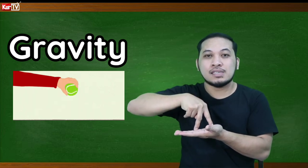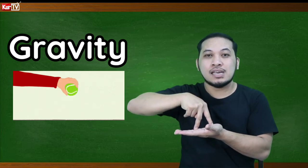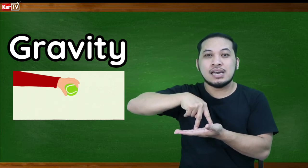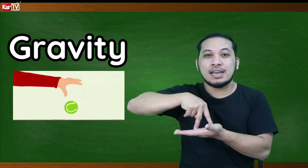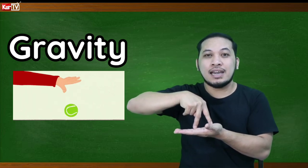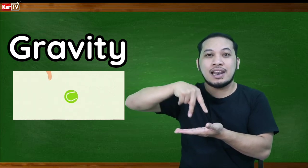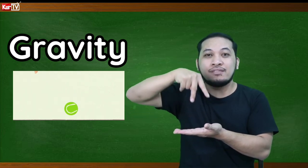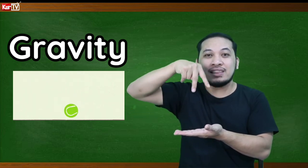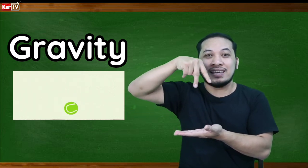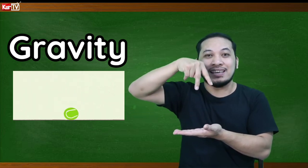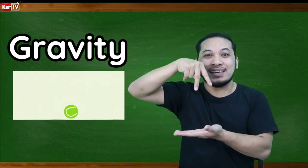Gravity.